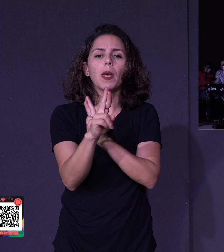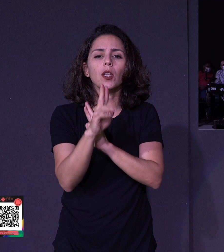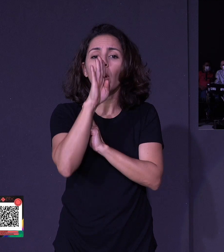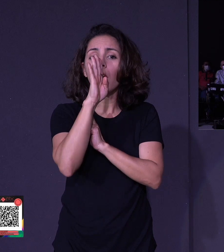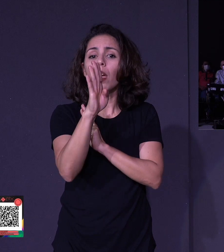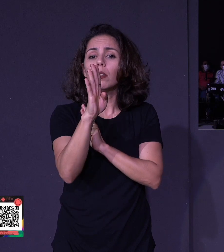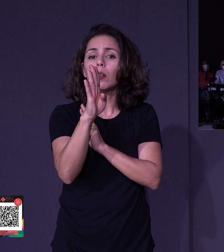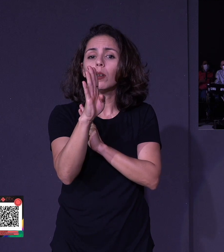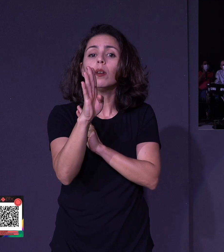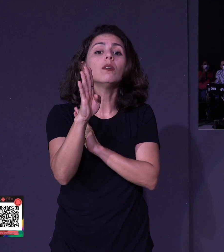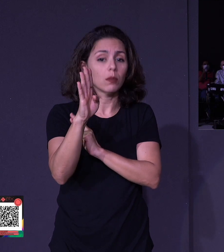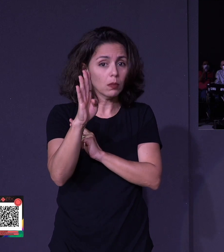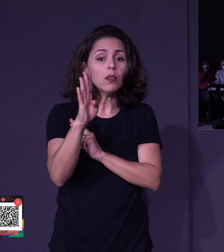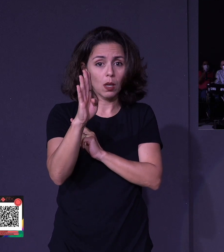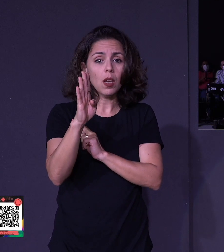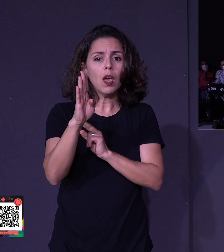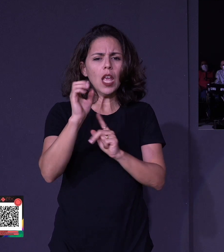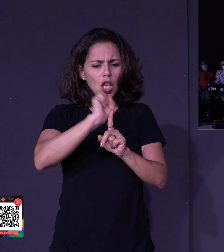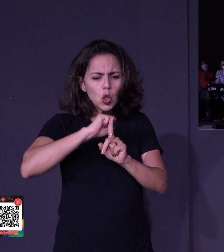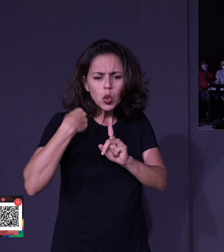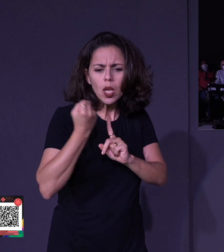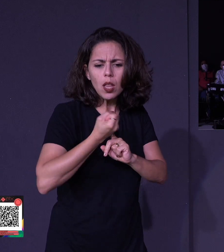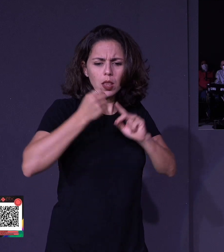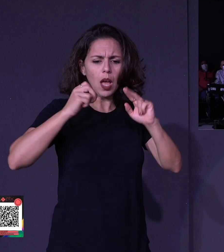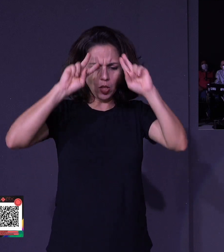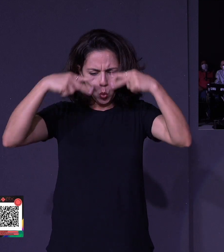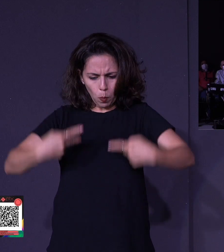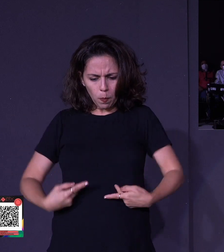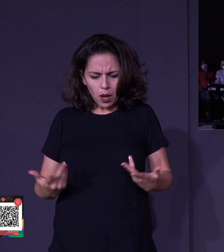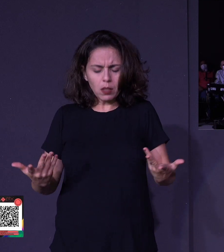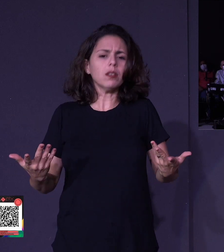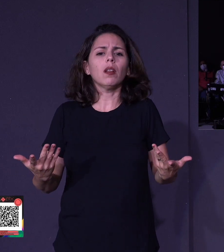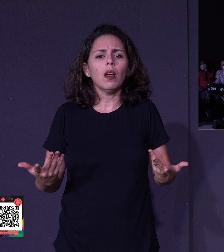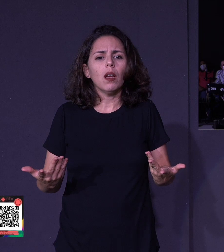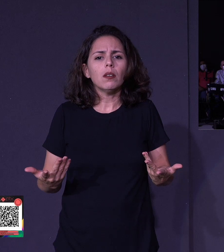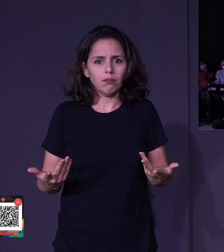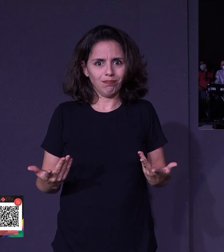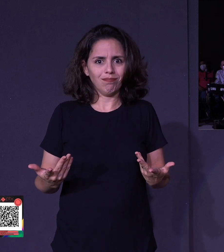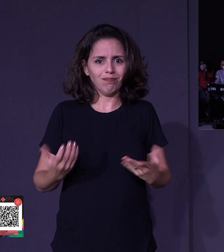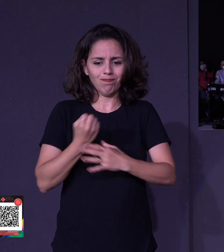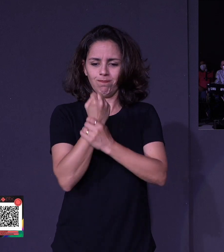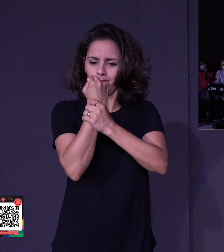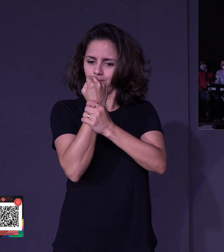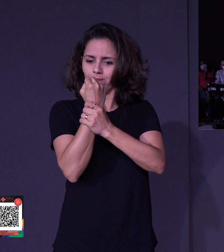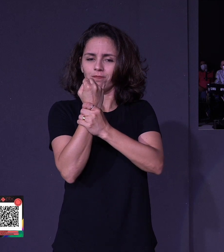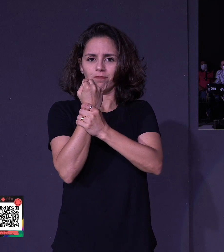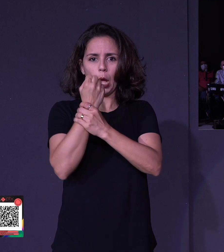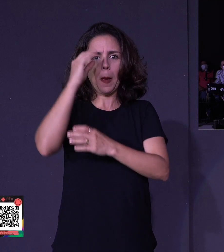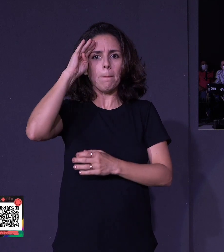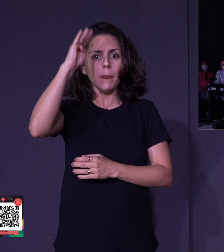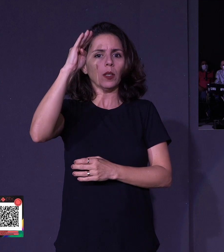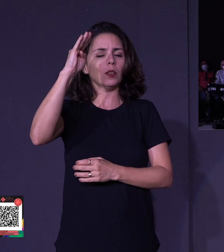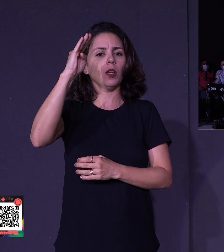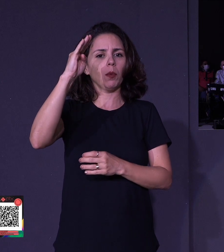E a civilização humana só tem perdurado e se mantido por causa desse princípio que Deus estabeleceu. A verdade